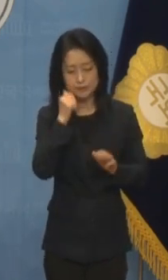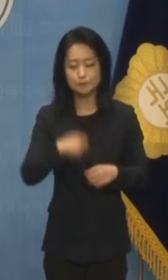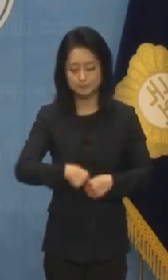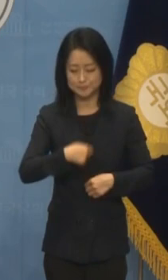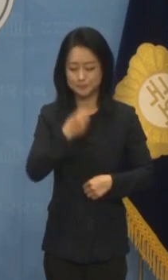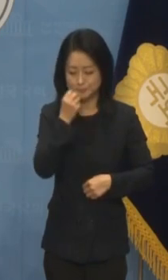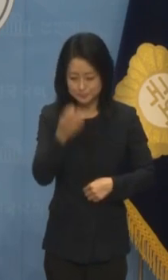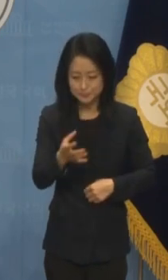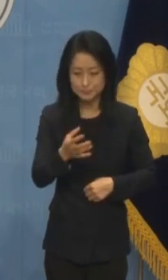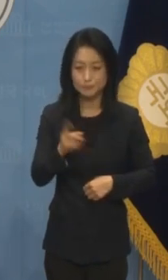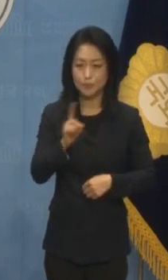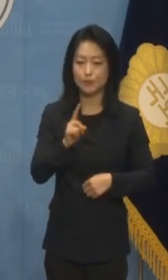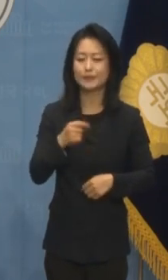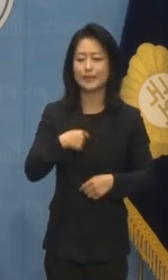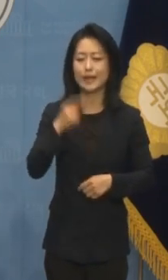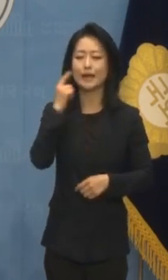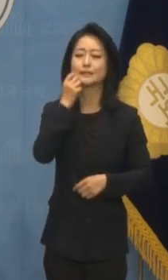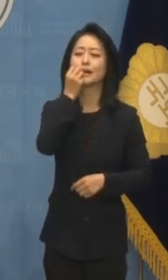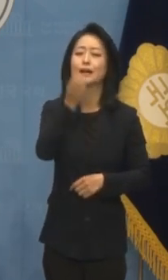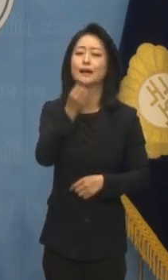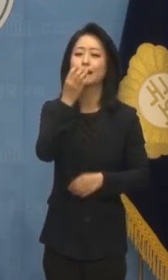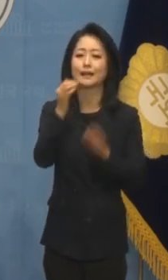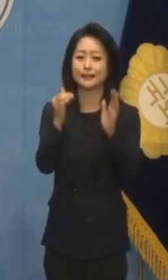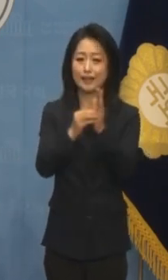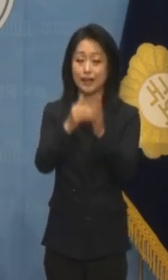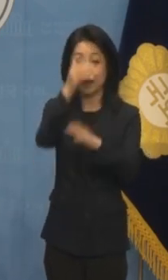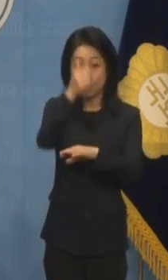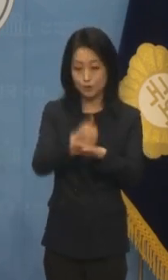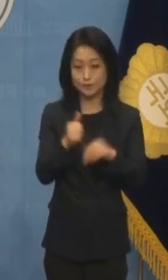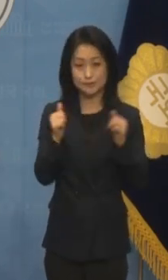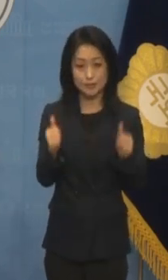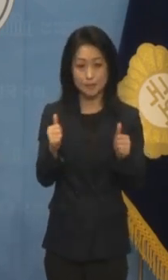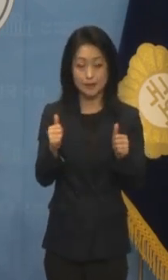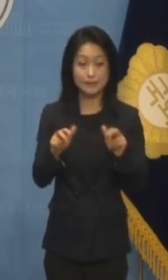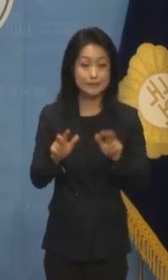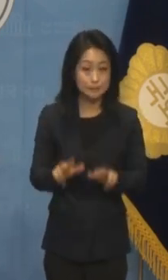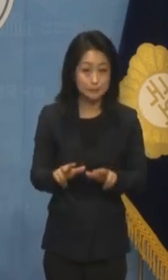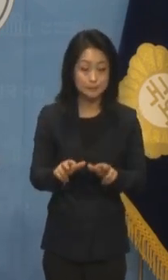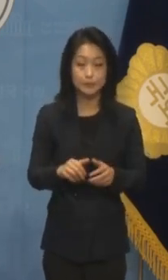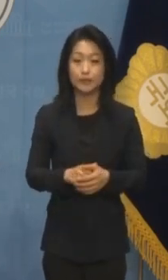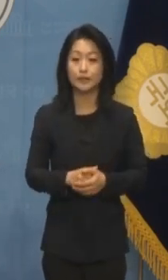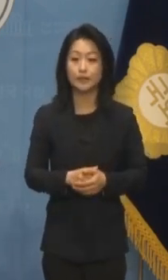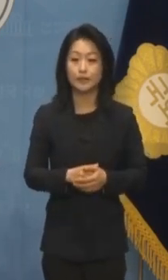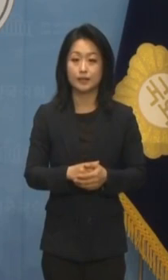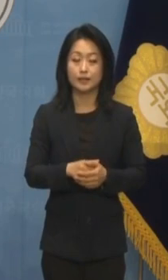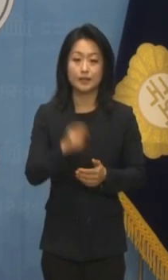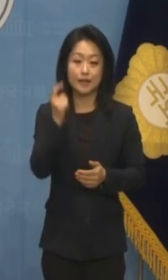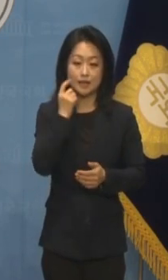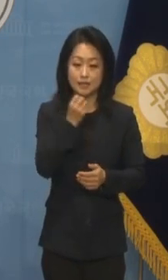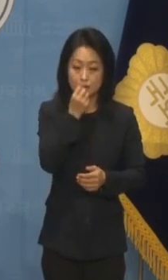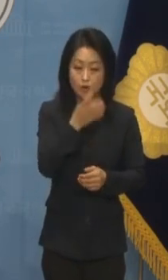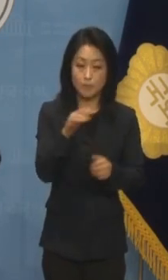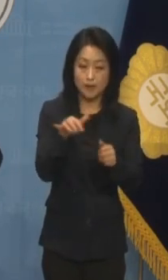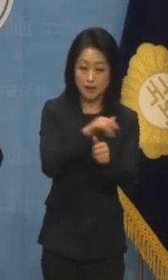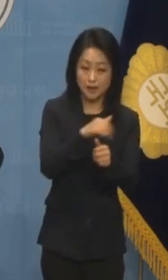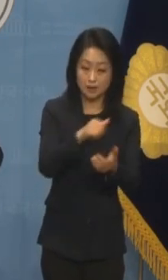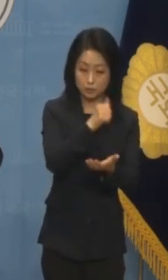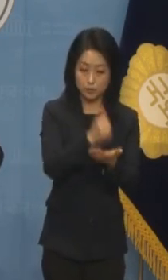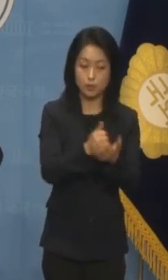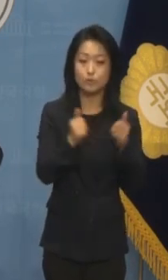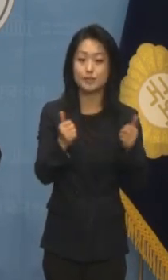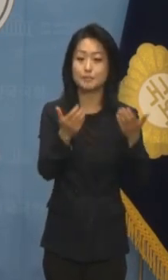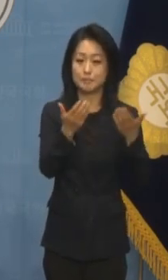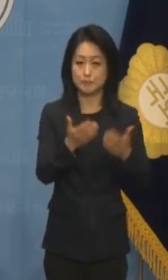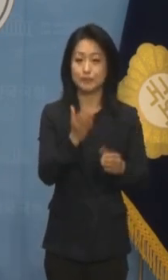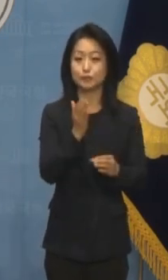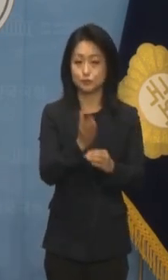결과 재판으로 넘겨지게 됐고요. 그래서 이재명 대표는 현재 위증교사 혐의로 기소가 돼서 재판을